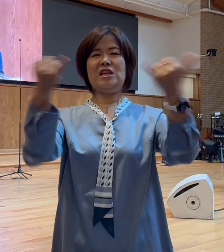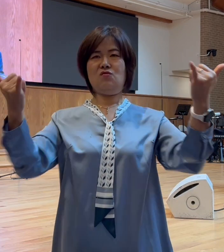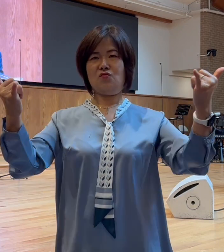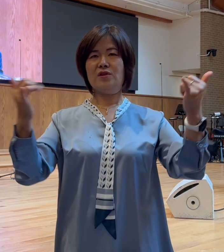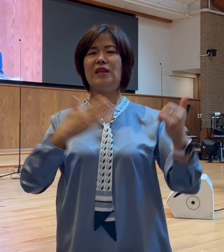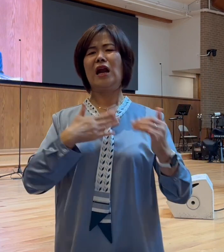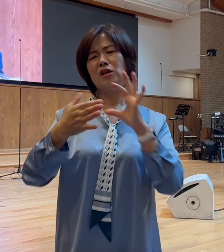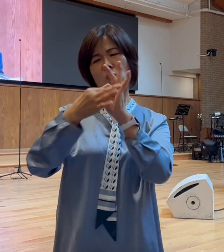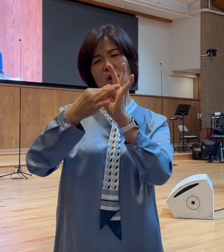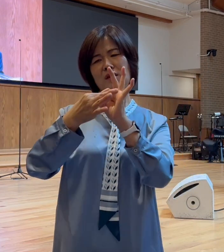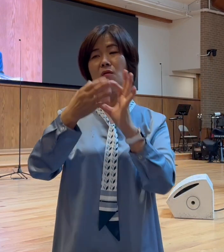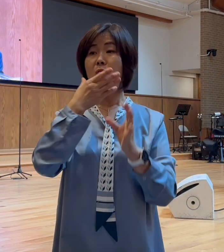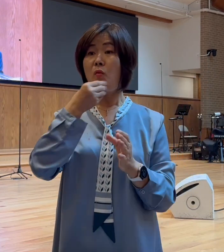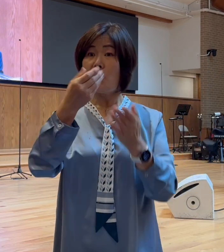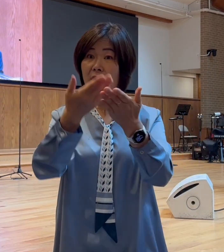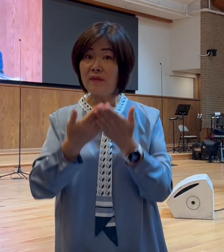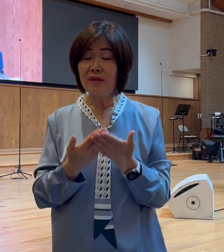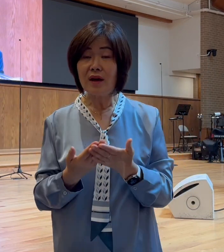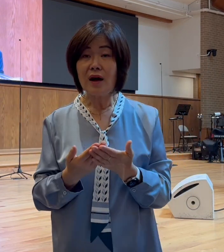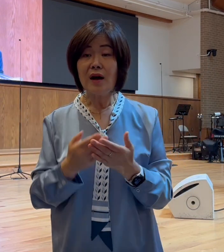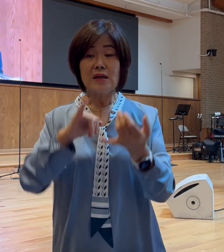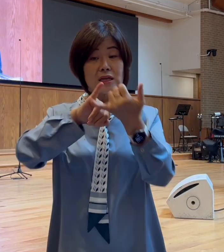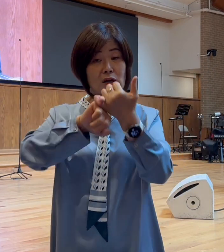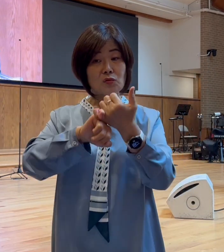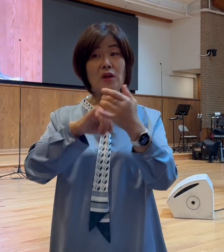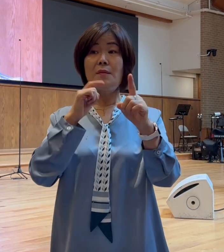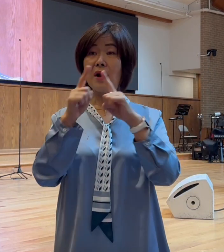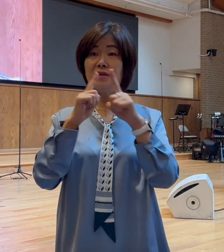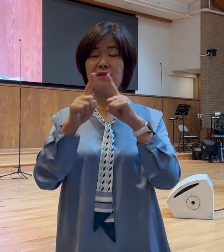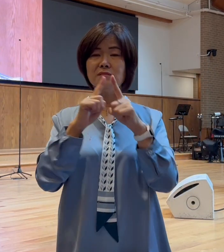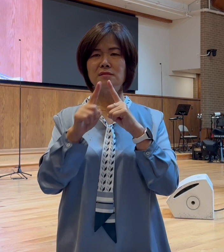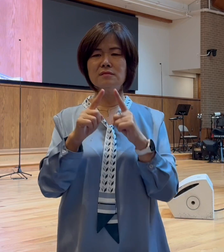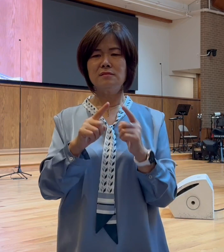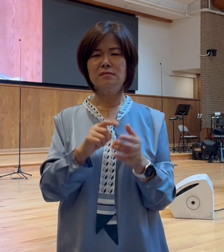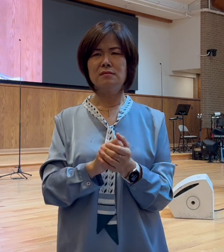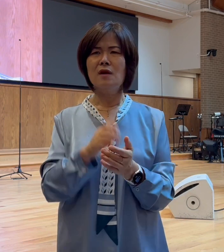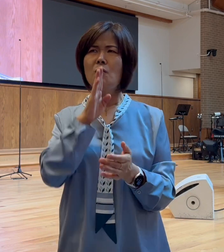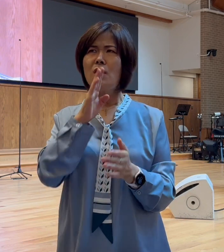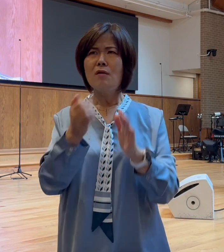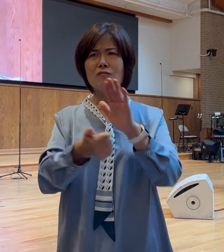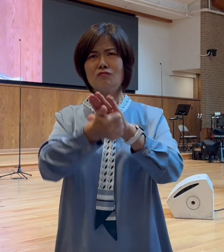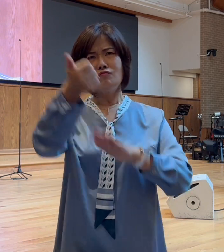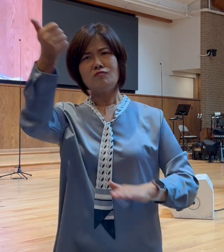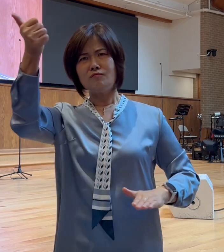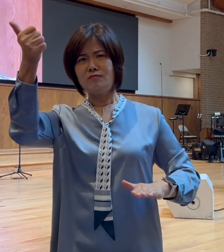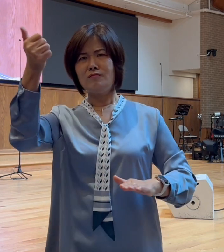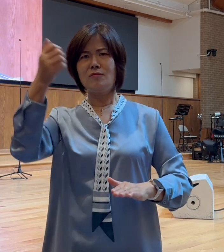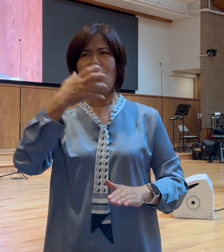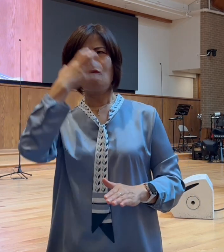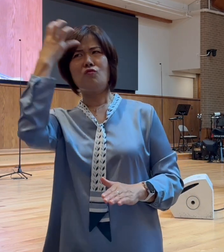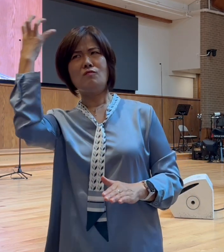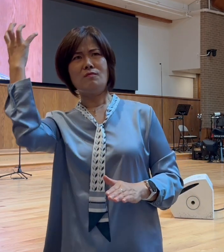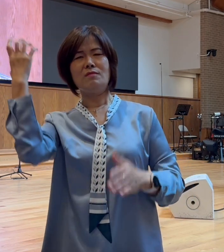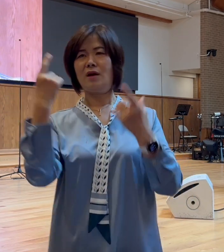나를 통해 복을 받는다라는 약속의 말씀은 꿈에서도 상상하기가 어렵습니다.